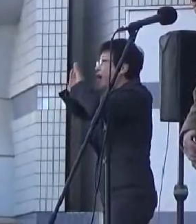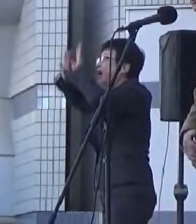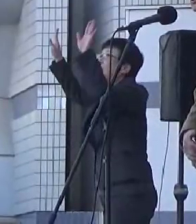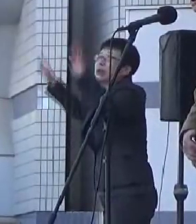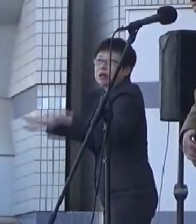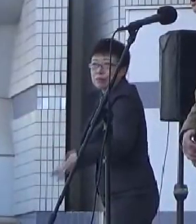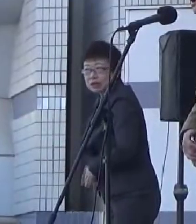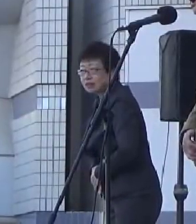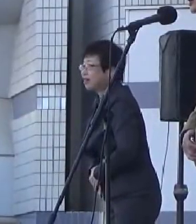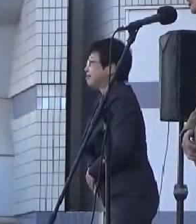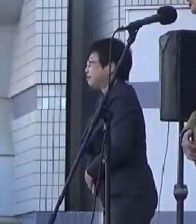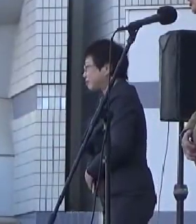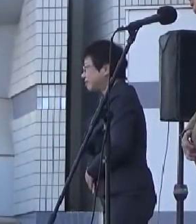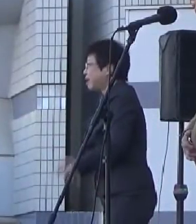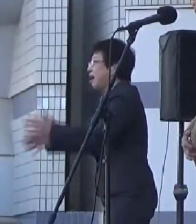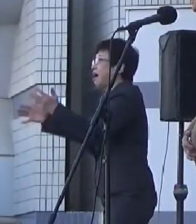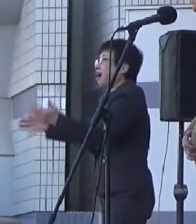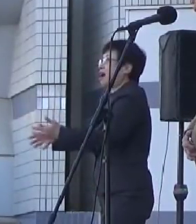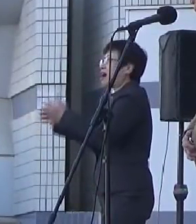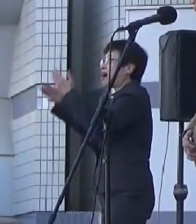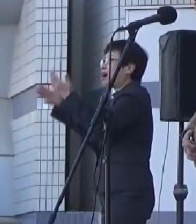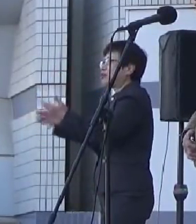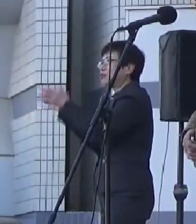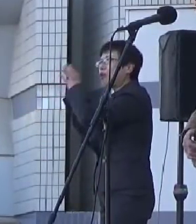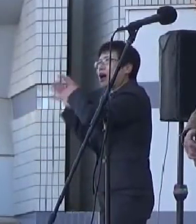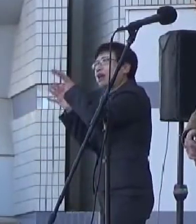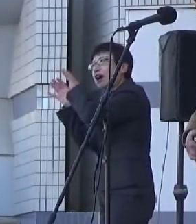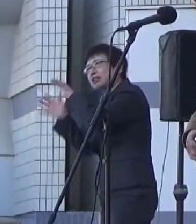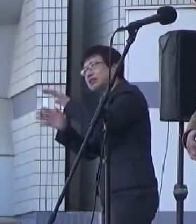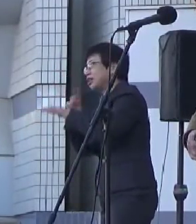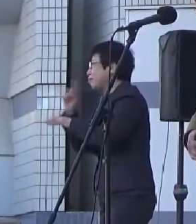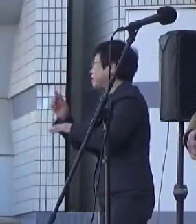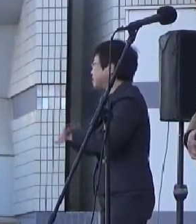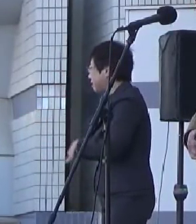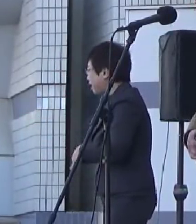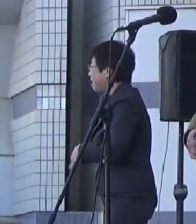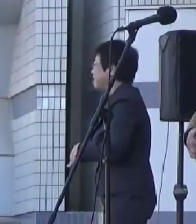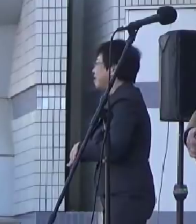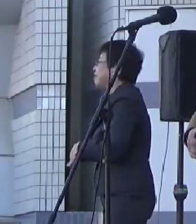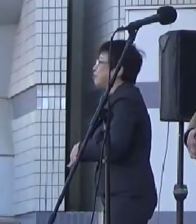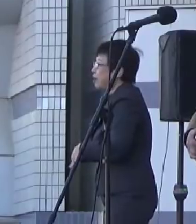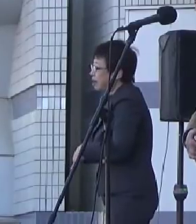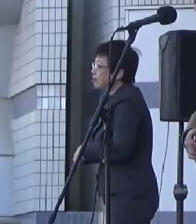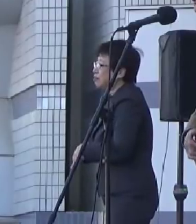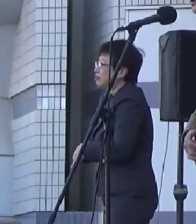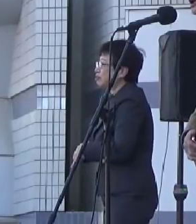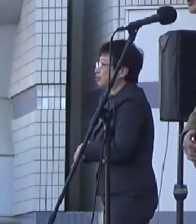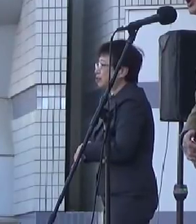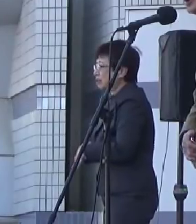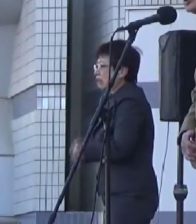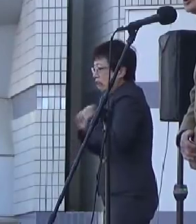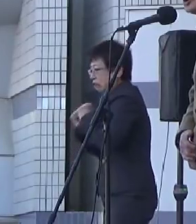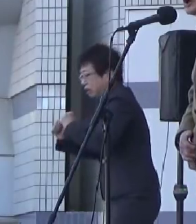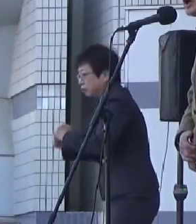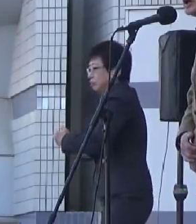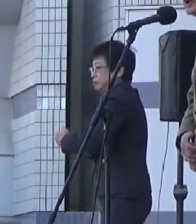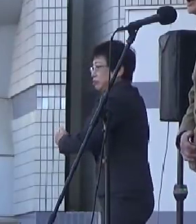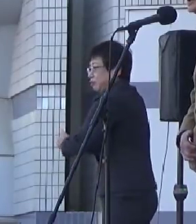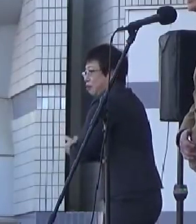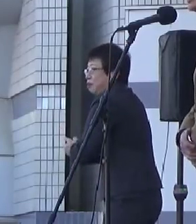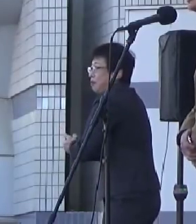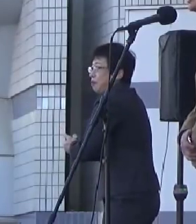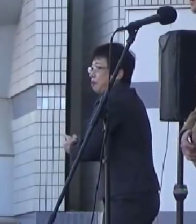、そして春の嵐といいますか、なんとなくやってやるぞという